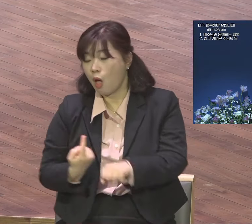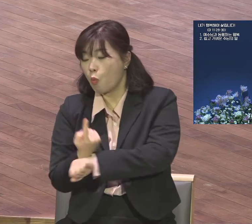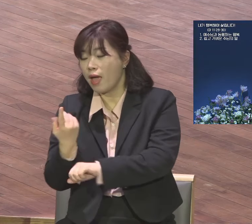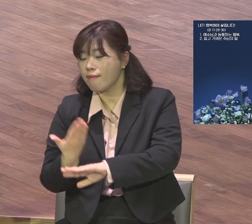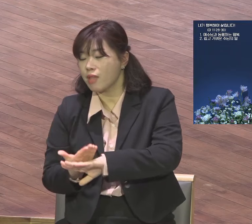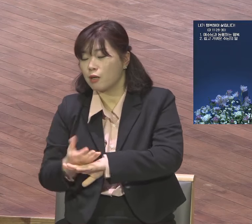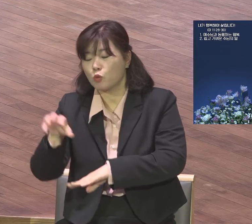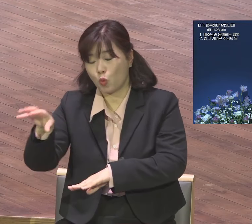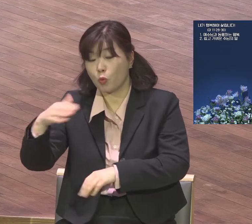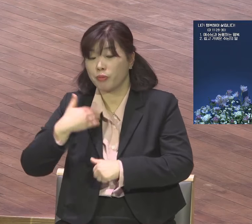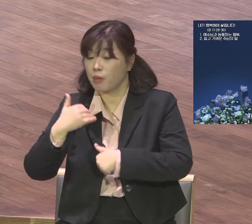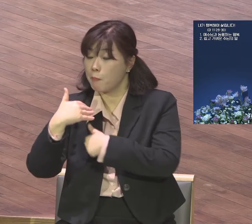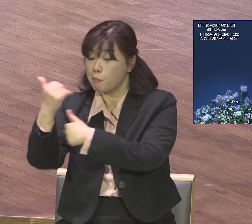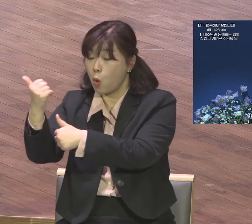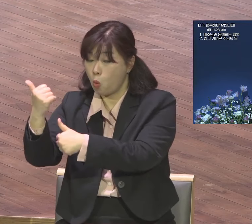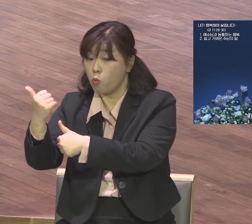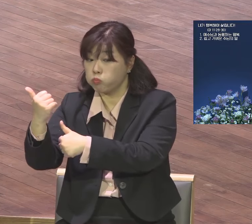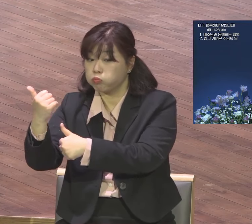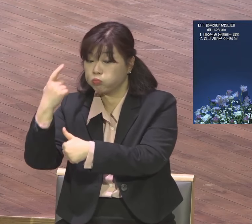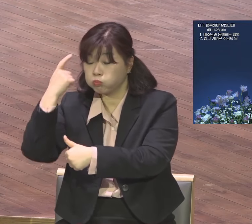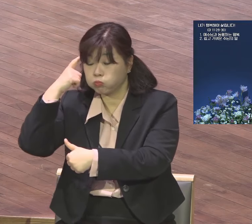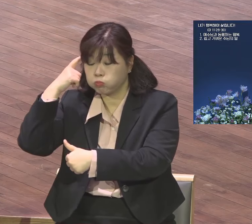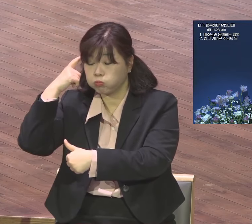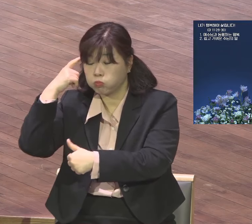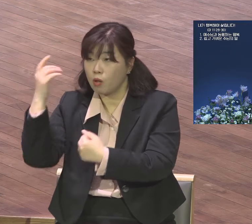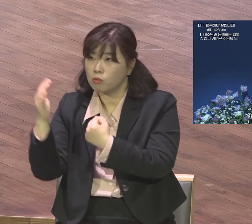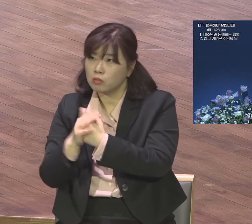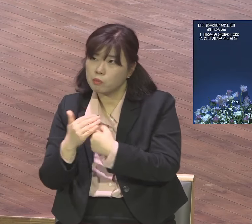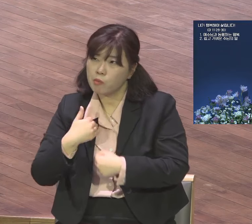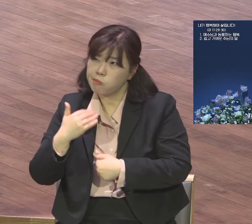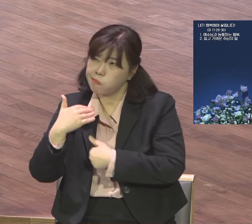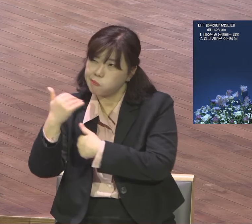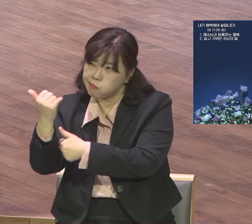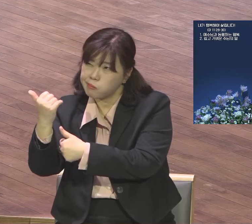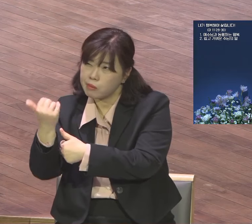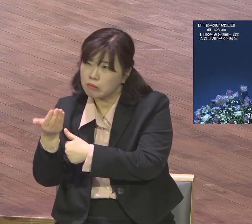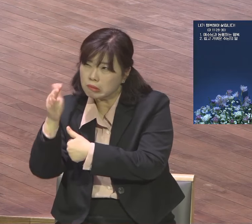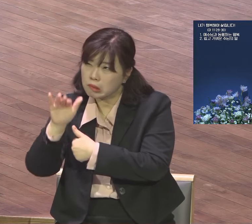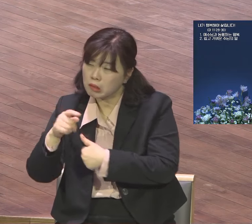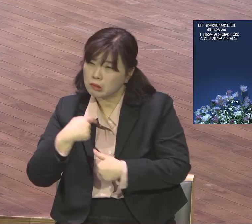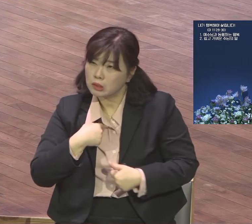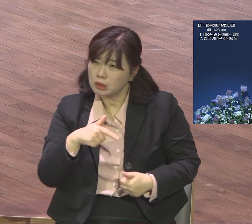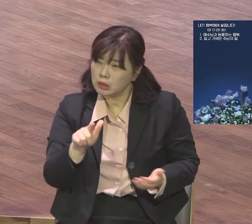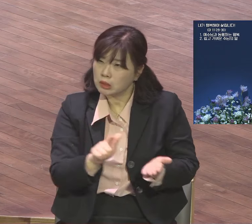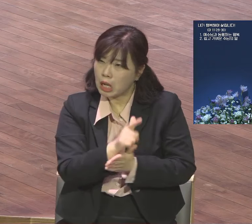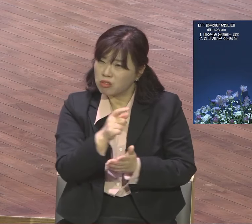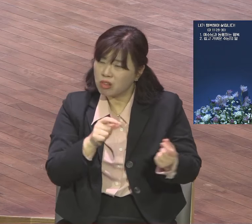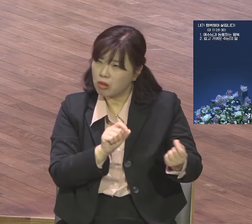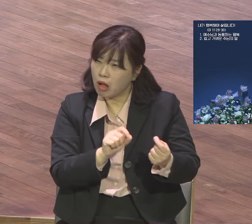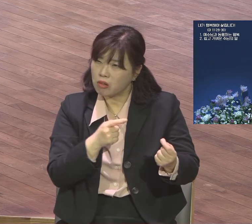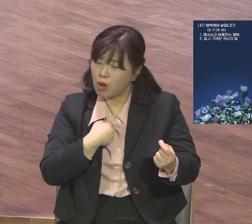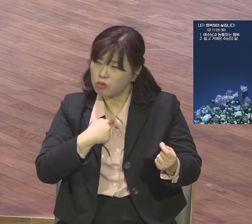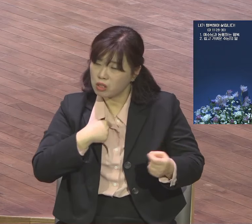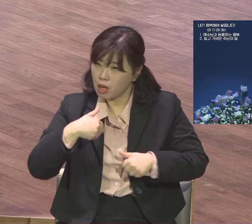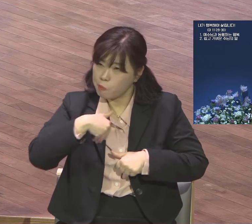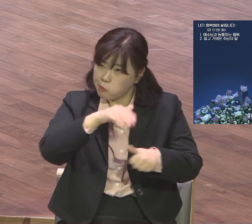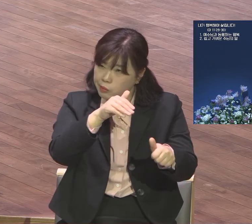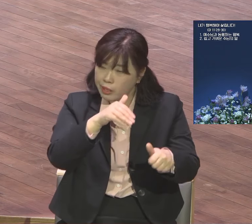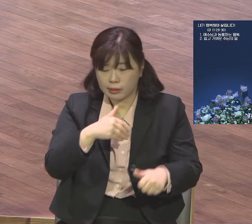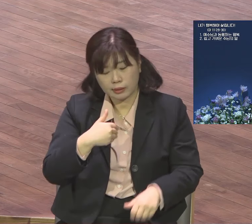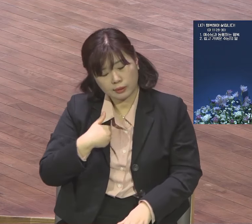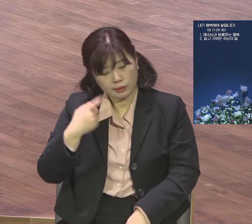그래서 저는 생각했습니다. 아, 왜 이런 제안을 했을까? 근데 당시에 동아그룹